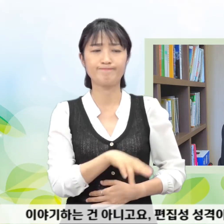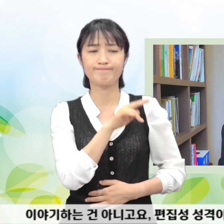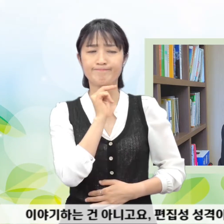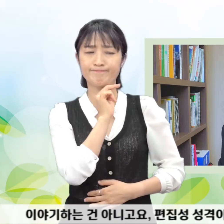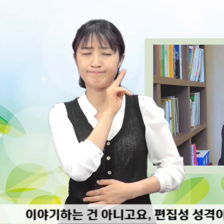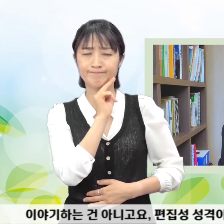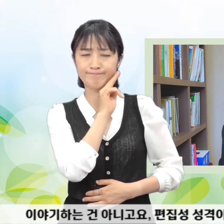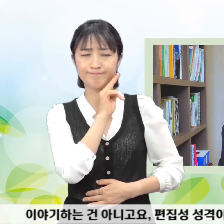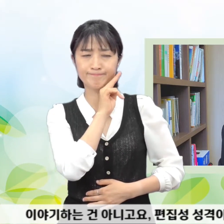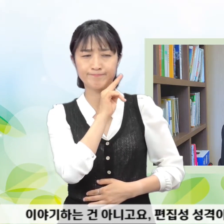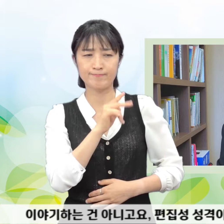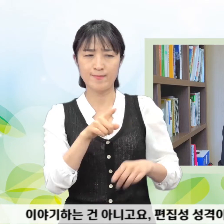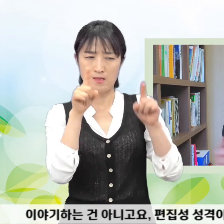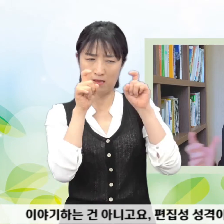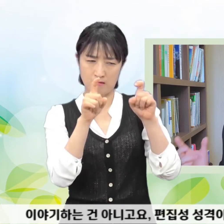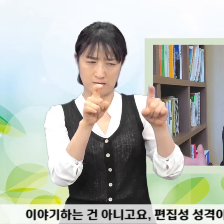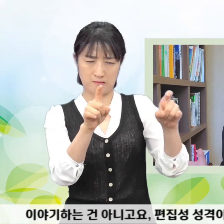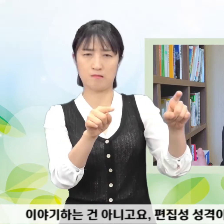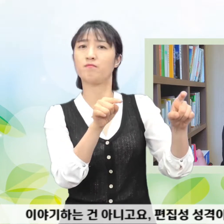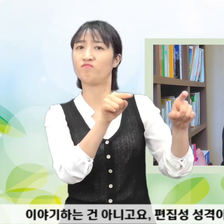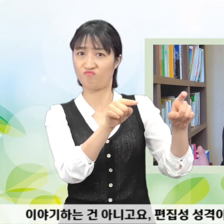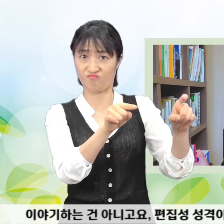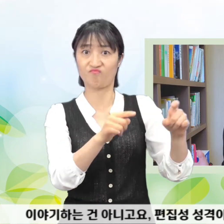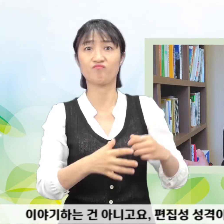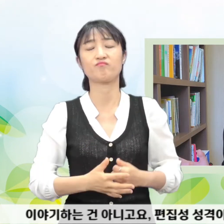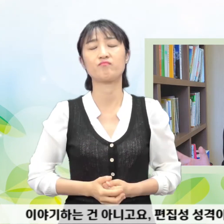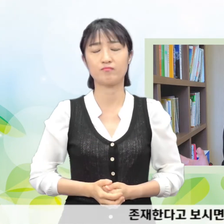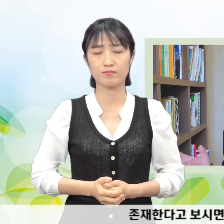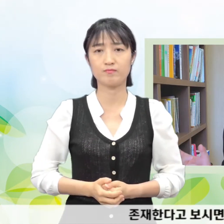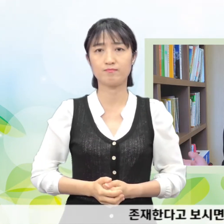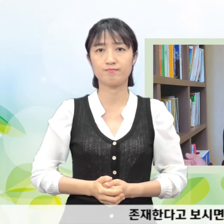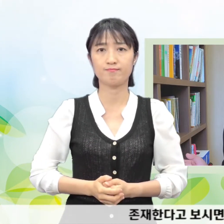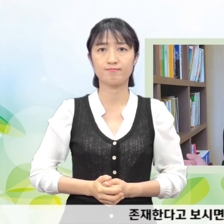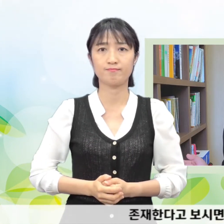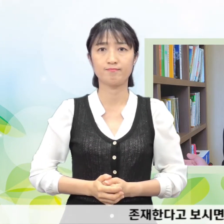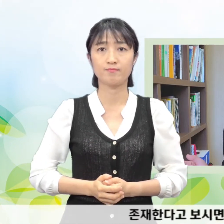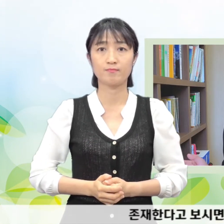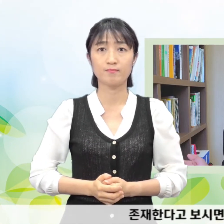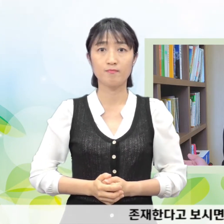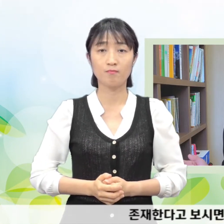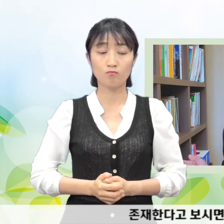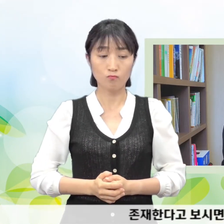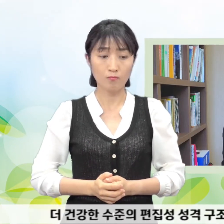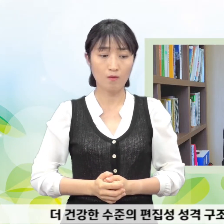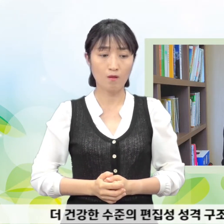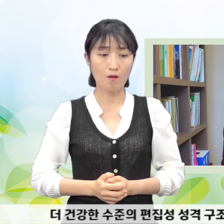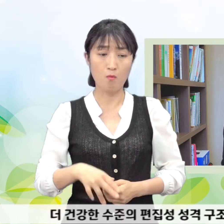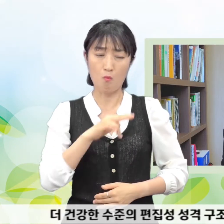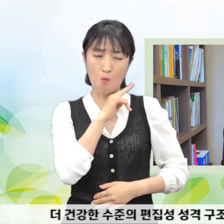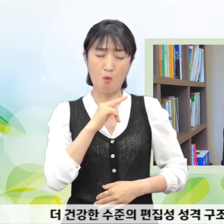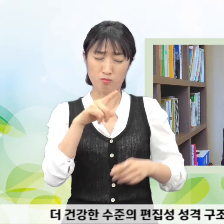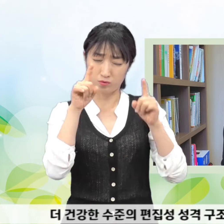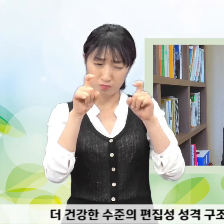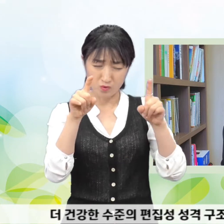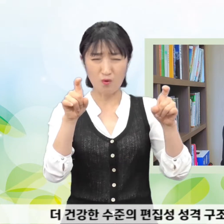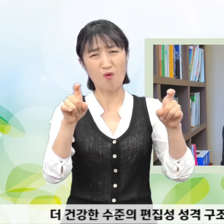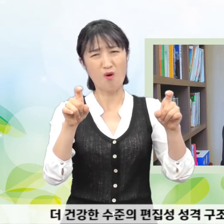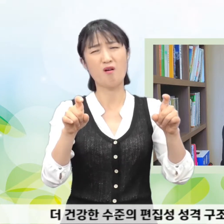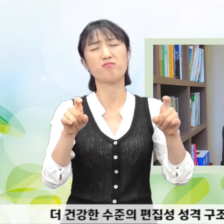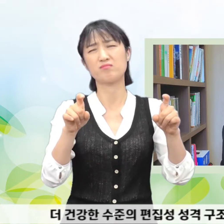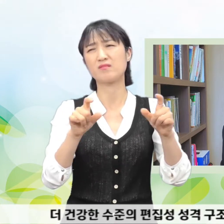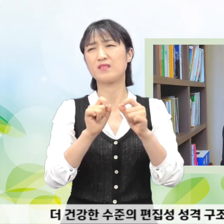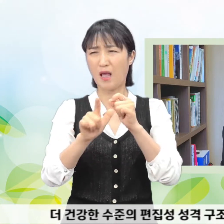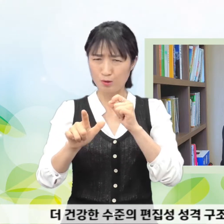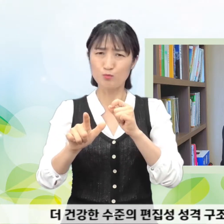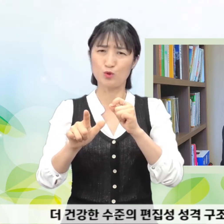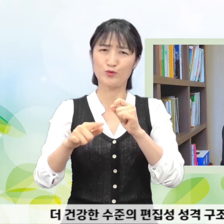이 편집성 성격이라는 것도 스펙트럼상 안에 존재한다고 보시면 돼요. 그래서 보다 건강한 수준의 편집성 성격